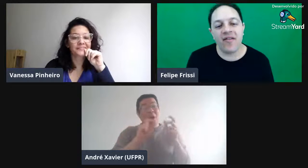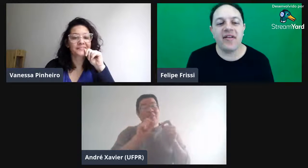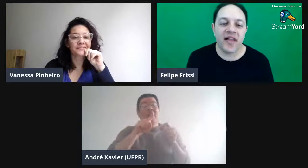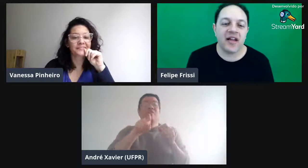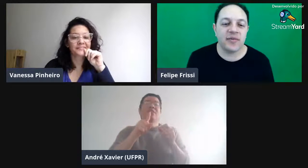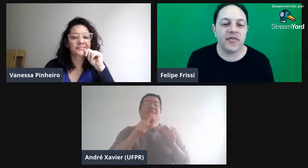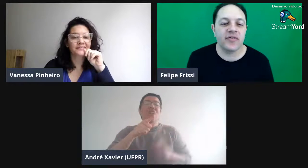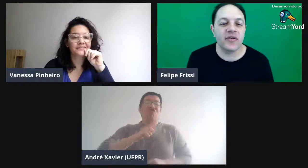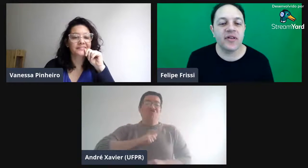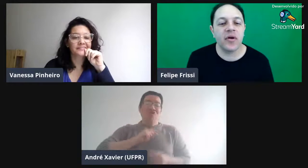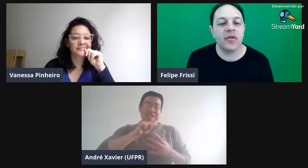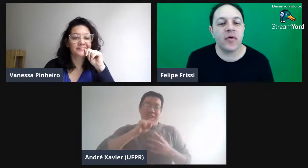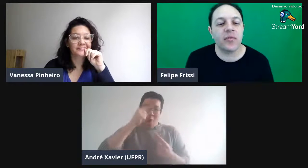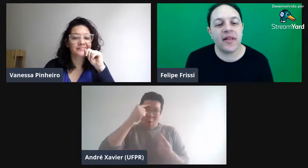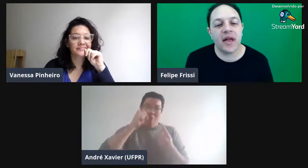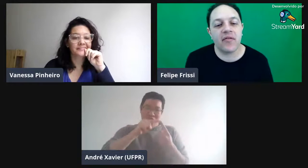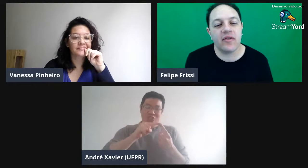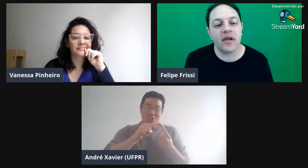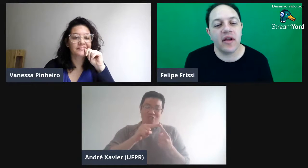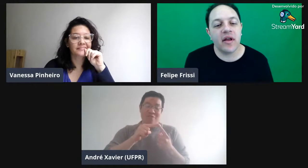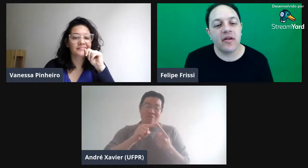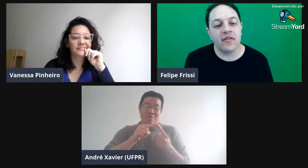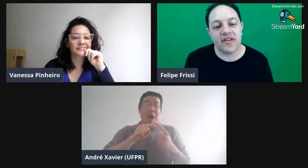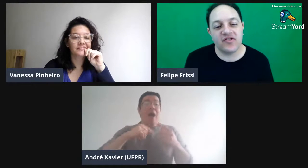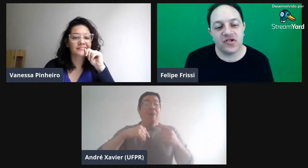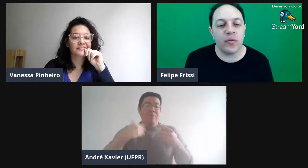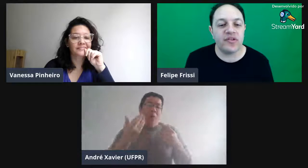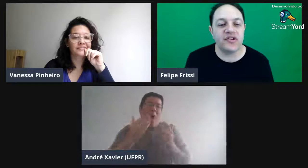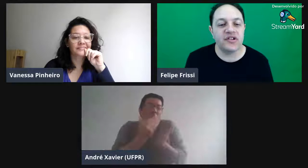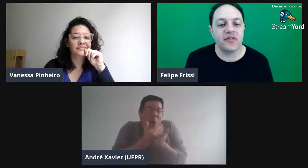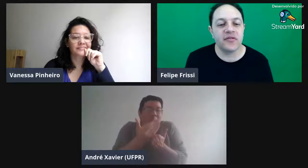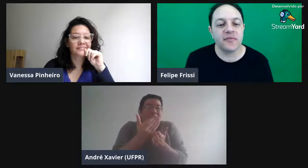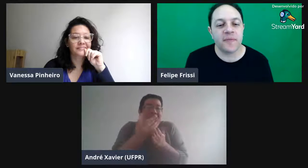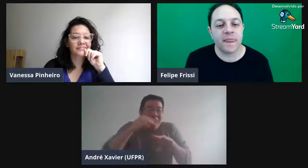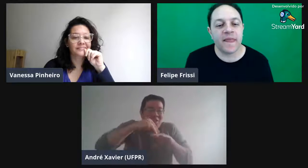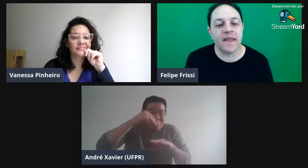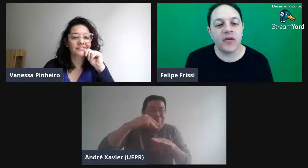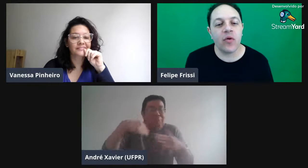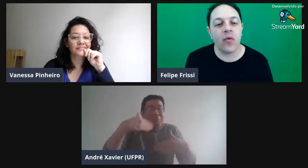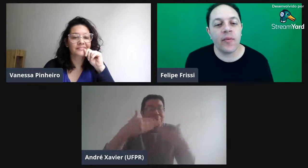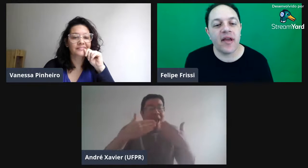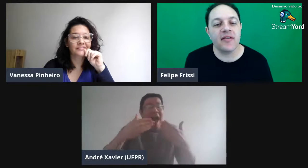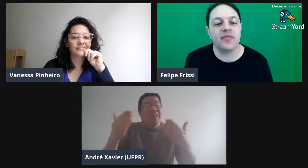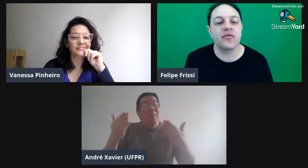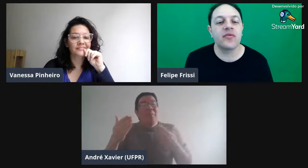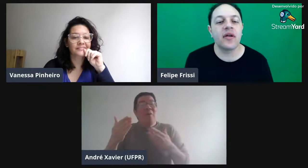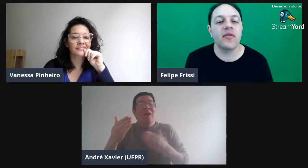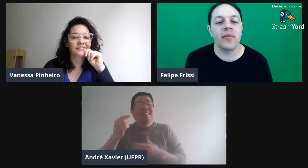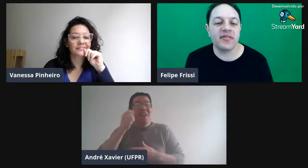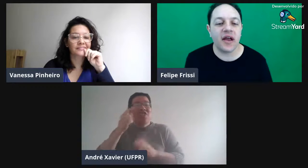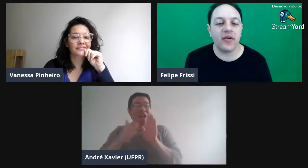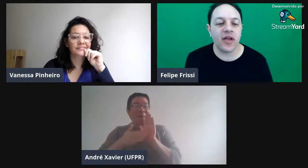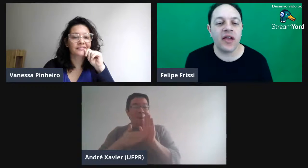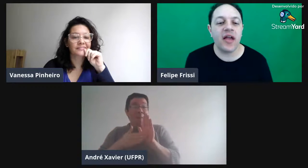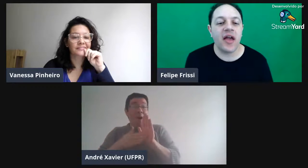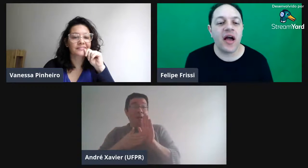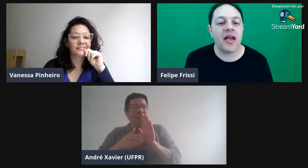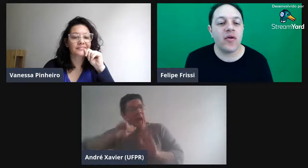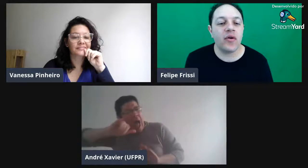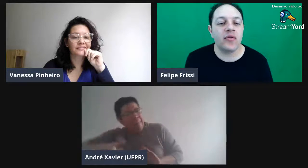é verdade, professor. Então, então, uma ideia, você, você tinha um objetivo, então, no começo do mestrado, ok. Aí, quando